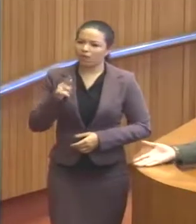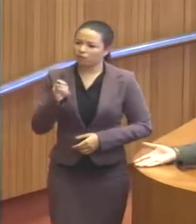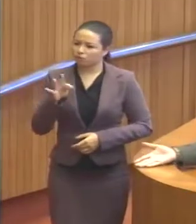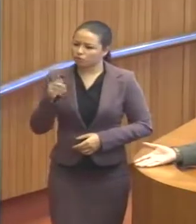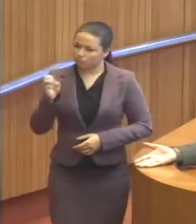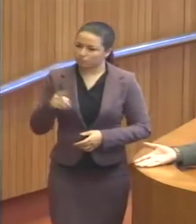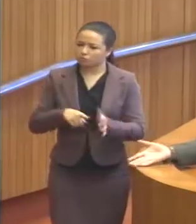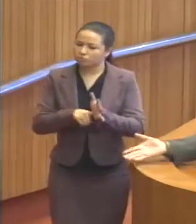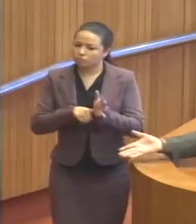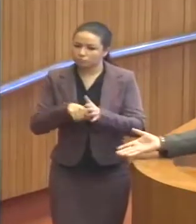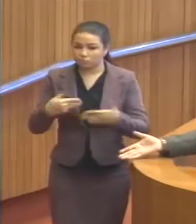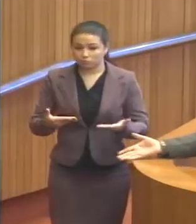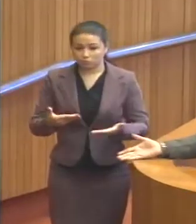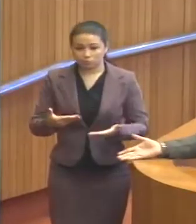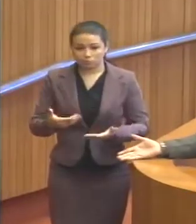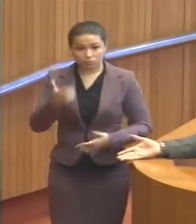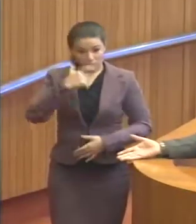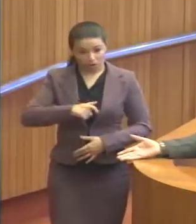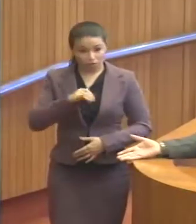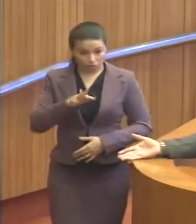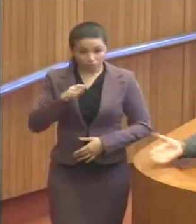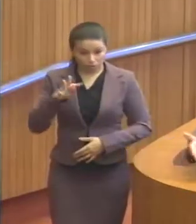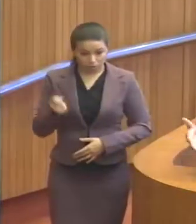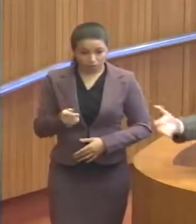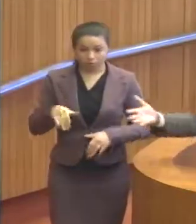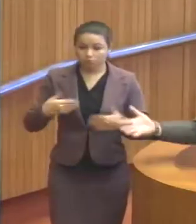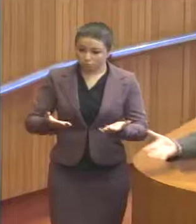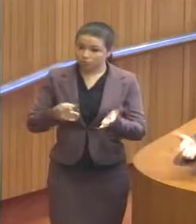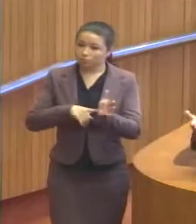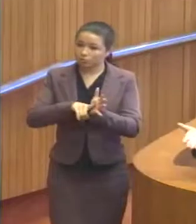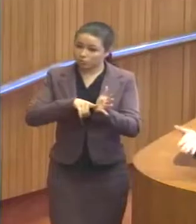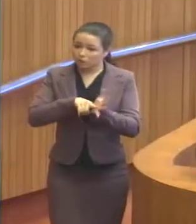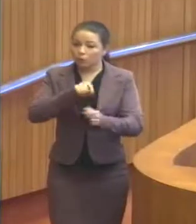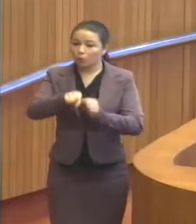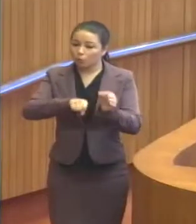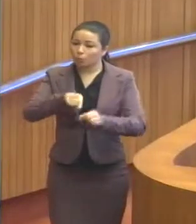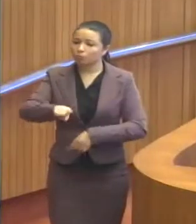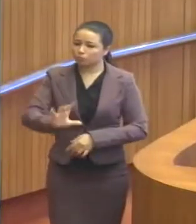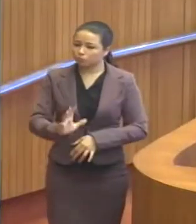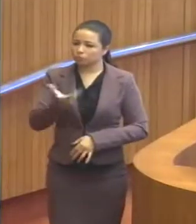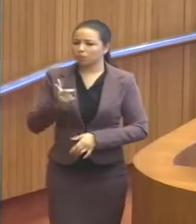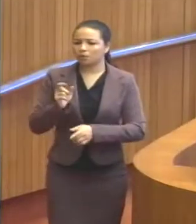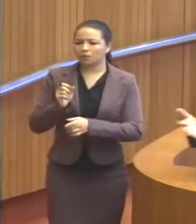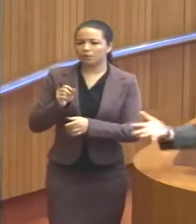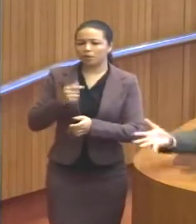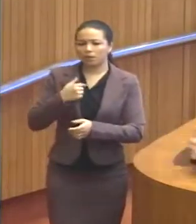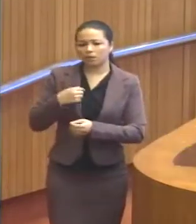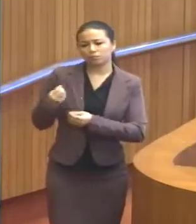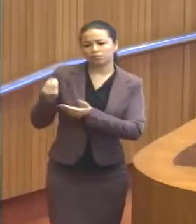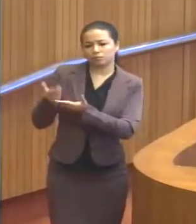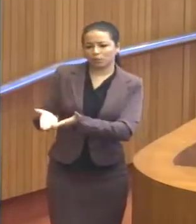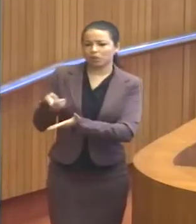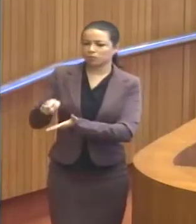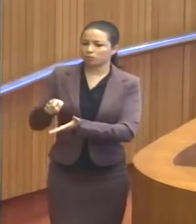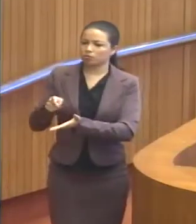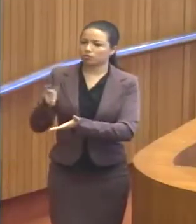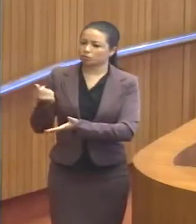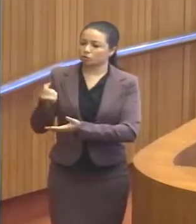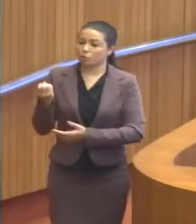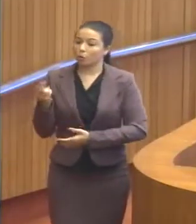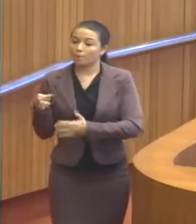apurar. Eu não estou no sua Jota. Vamos apurar para saber quem foi que eu emprestei dinheiro ou que eu pedi dinheiro para